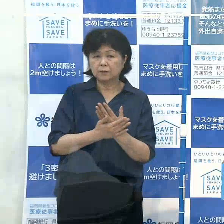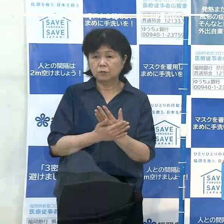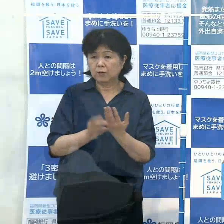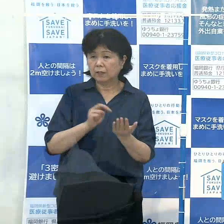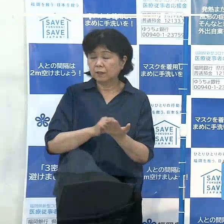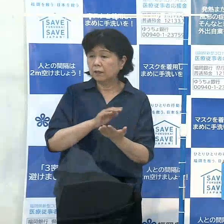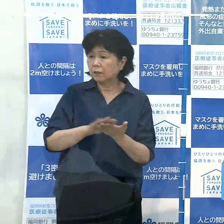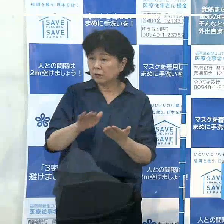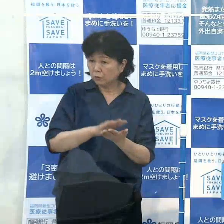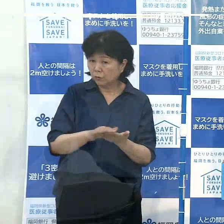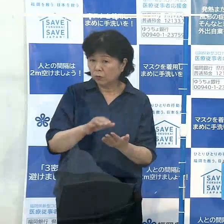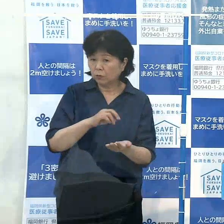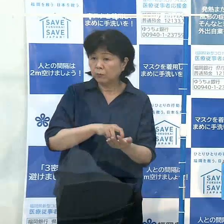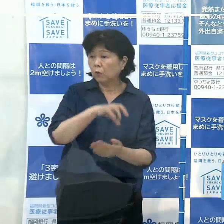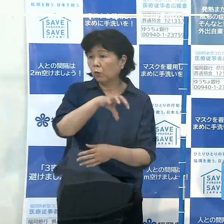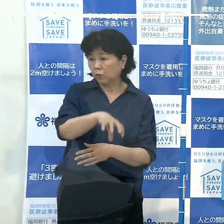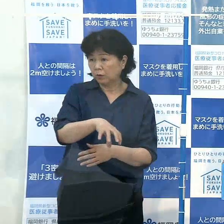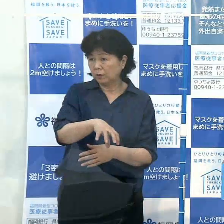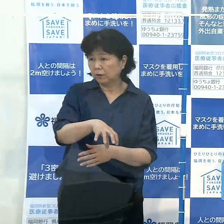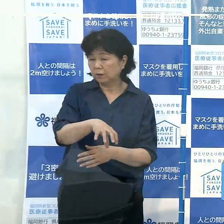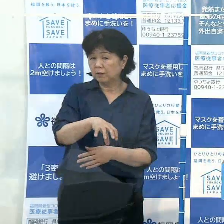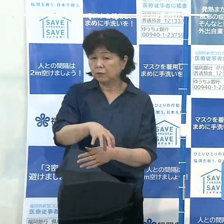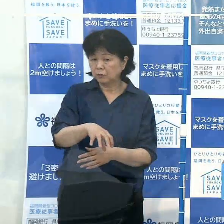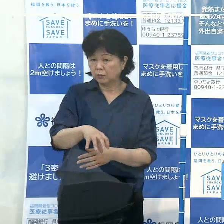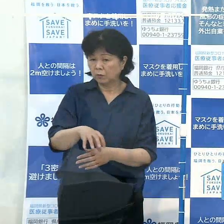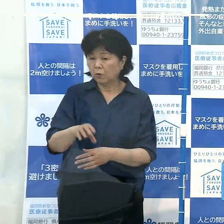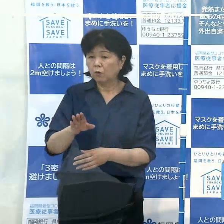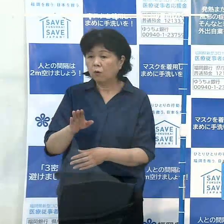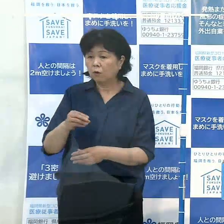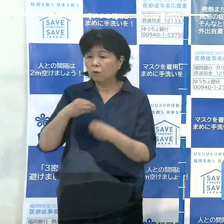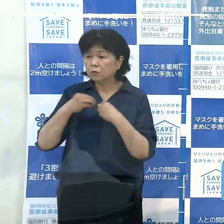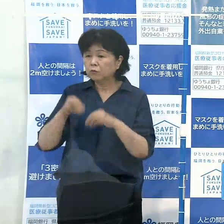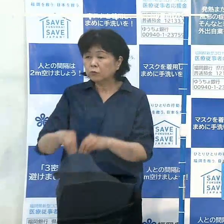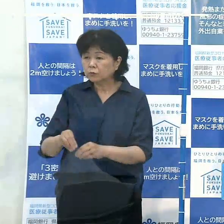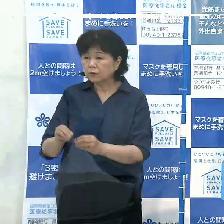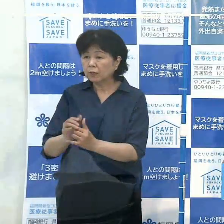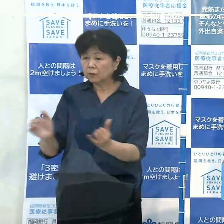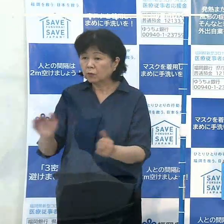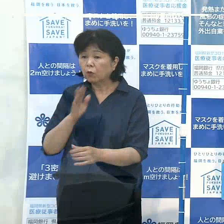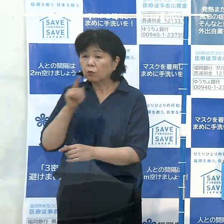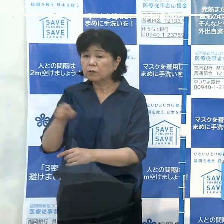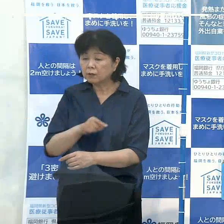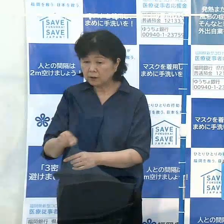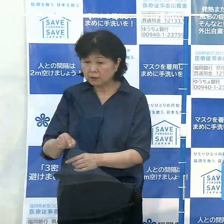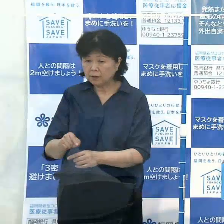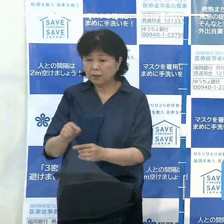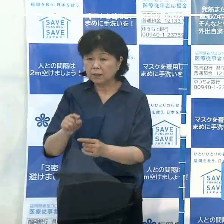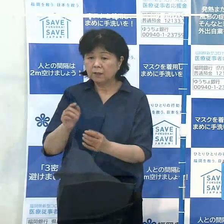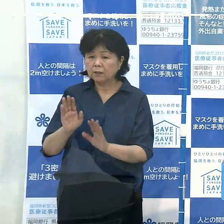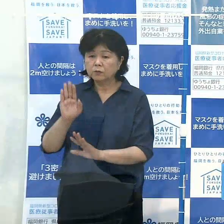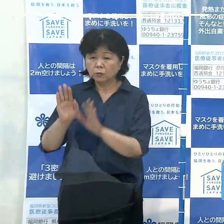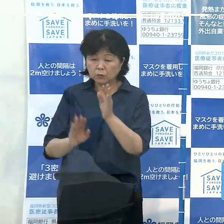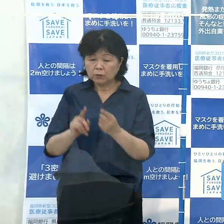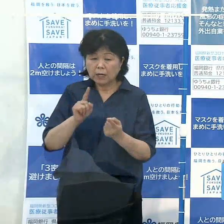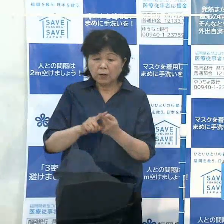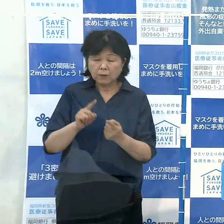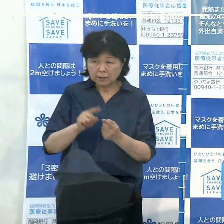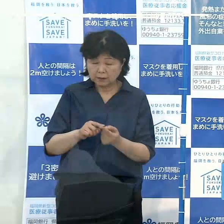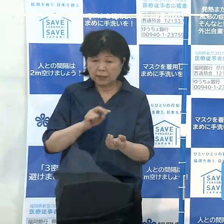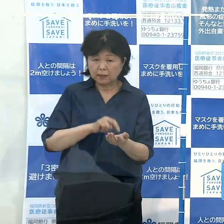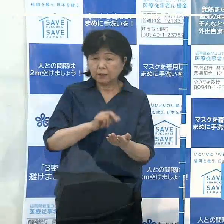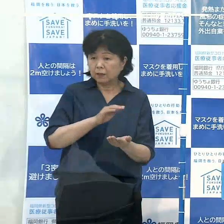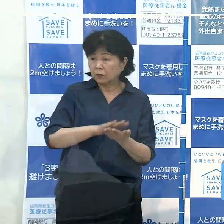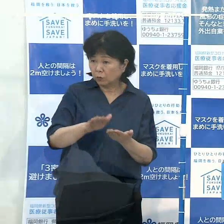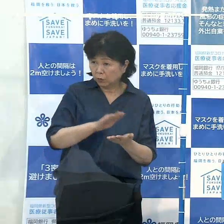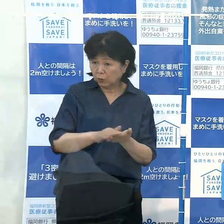医療提供体制です。その方の症状に合わせた医療提供がしっかりな適切な医療が提供